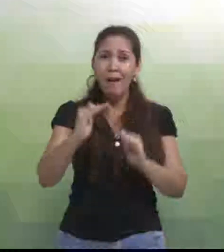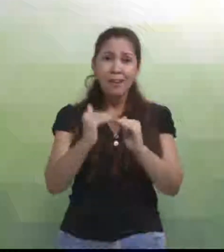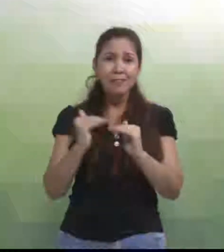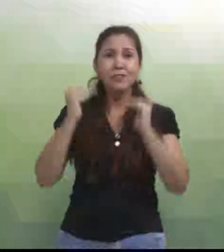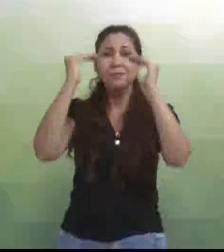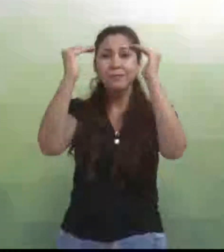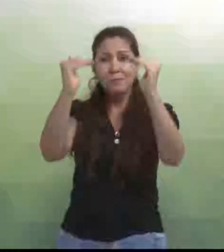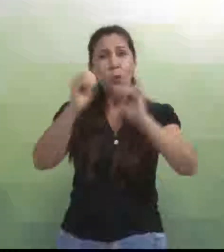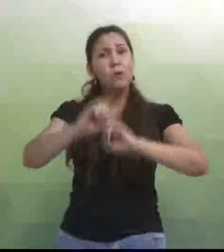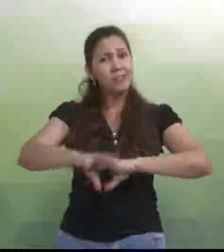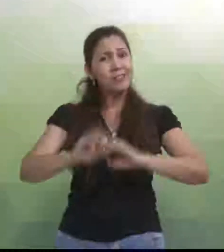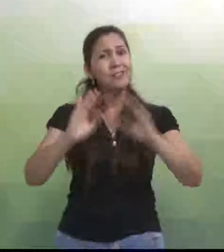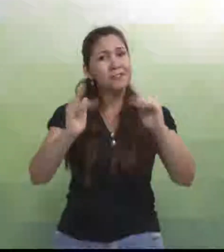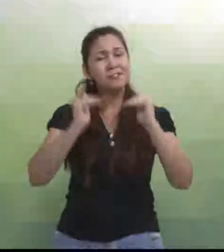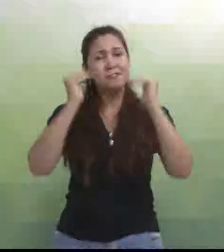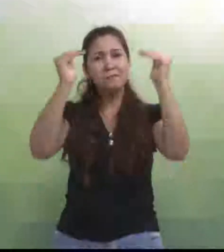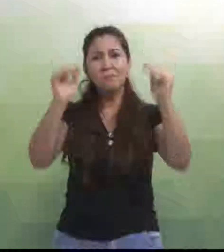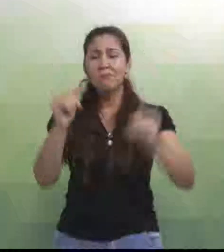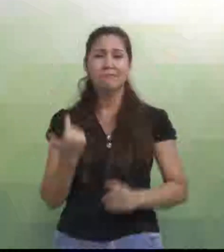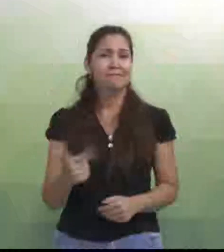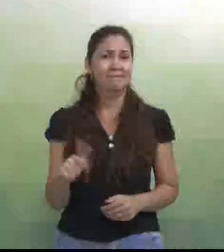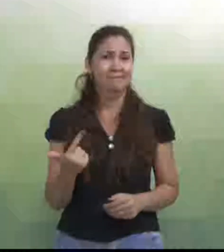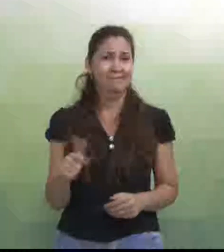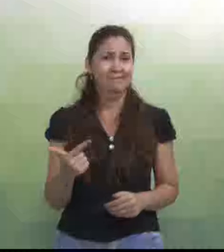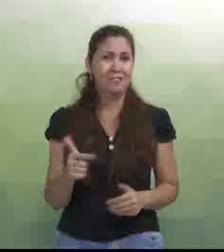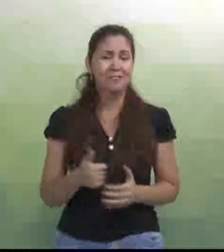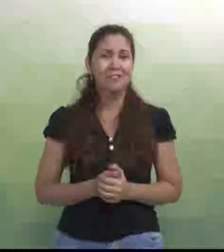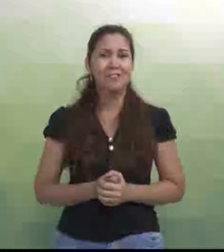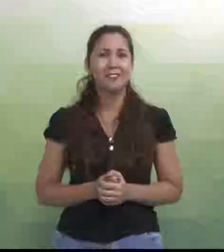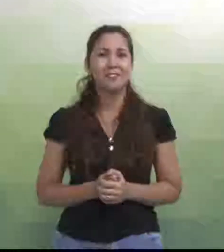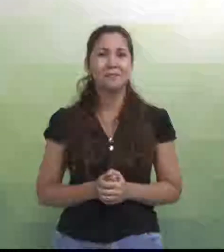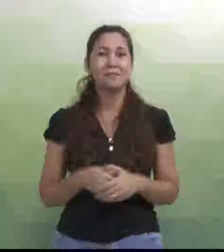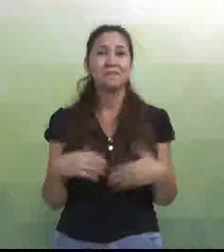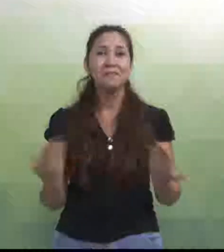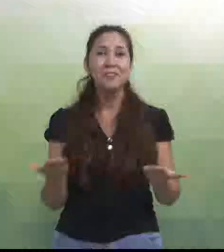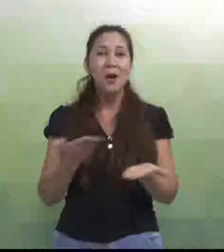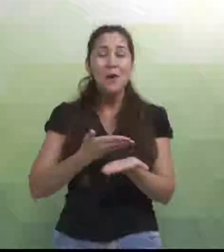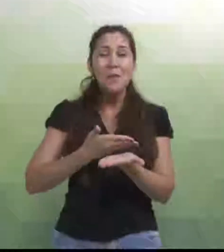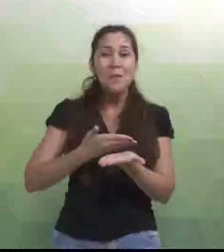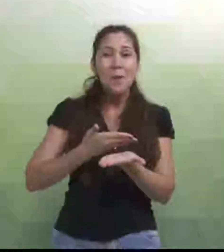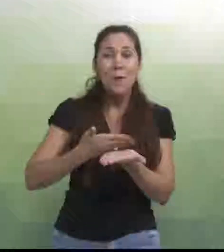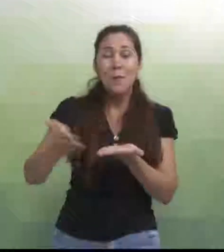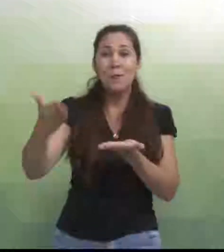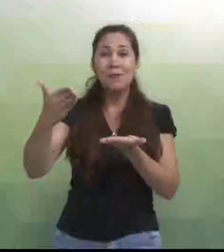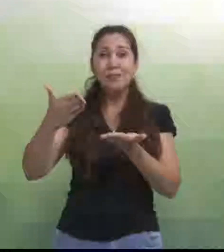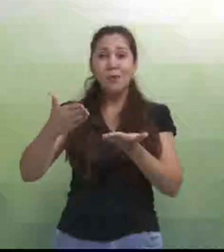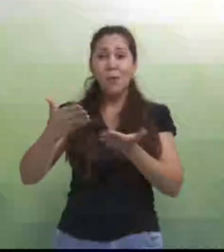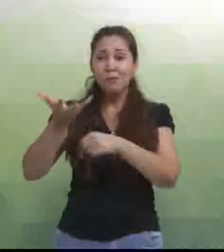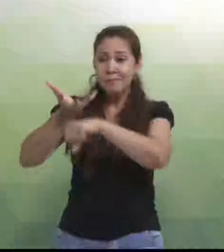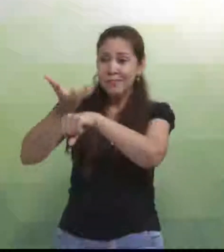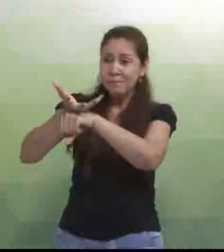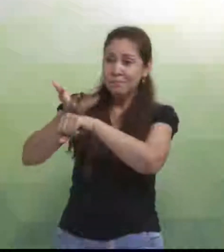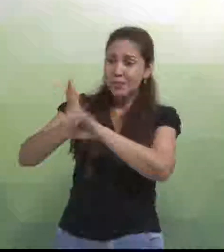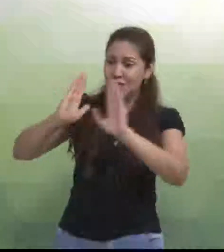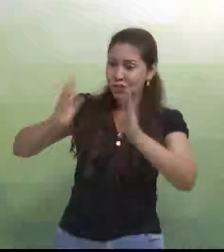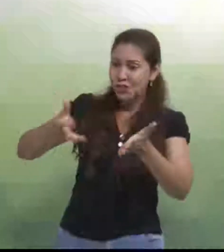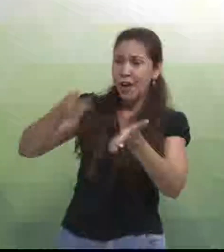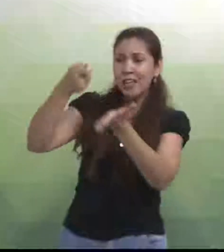Então, falta formação específica no ensino superior, porque até então não